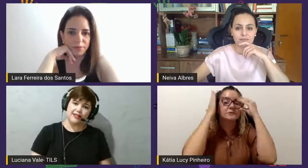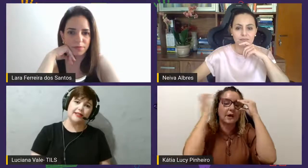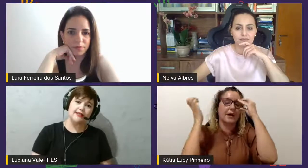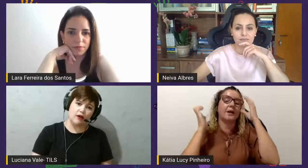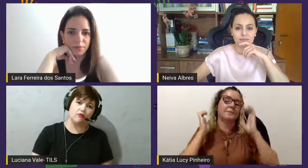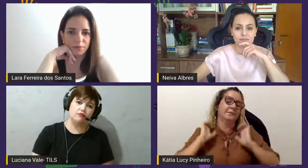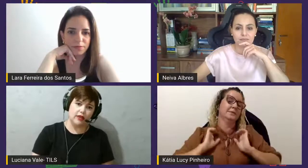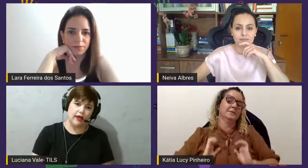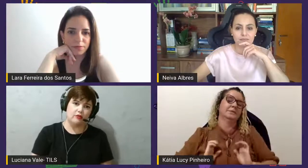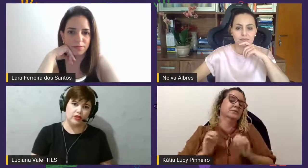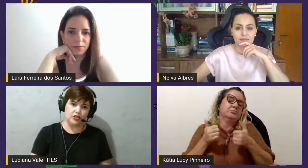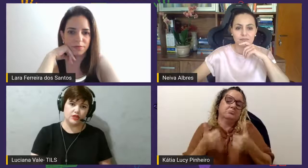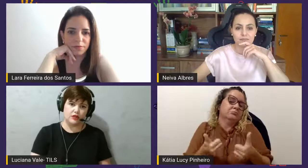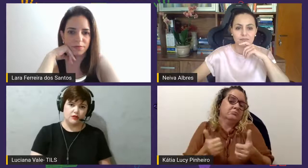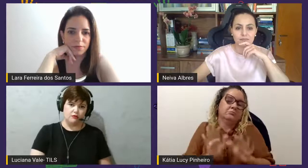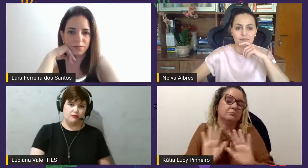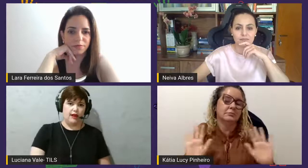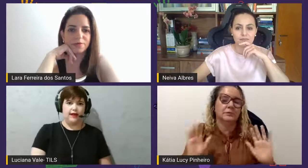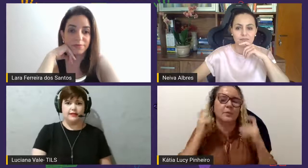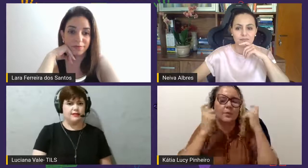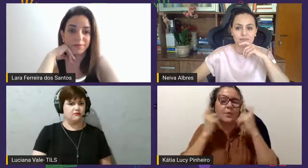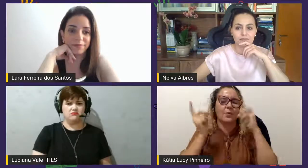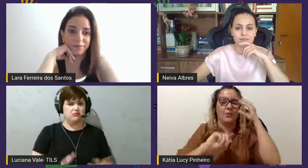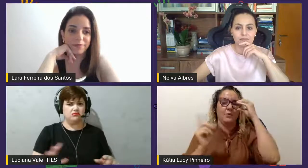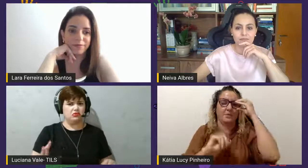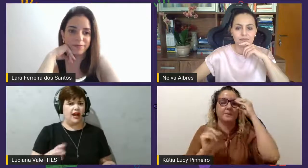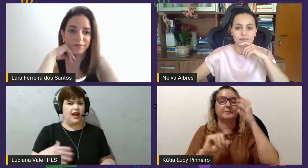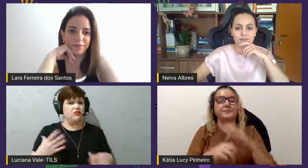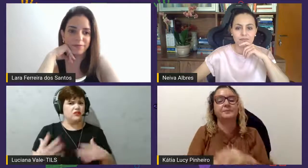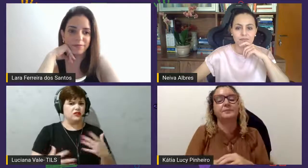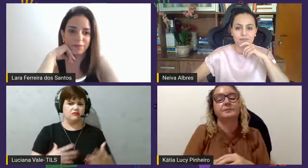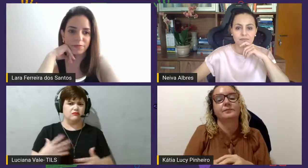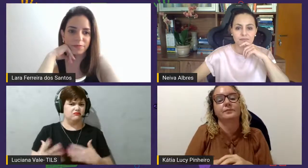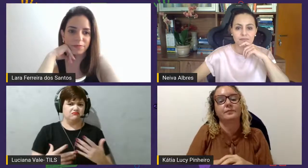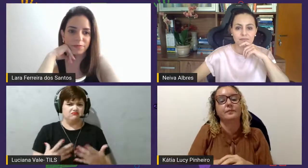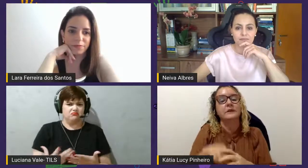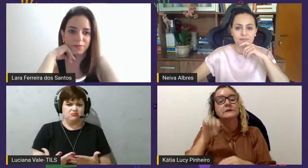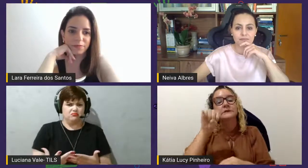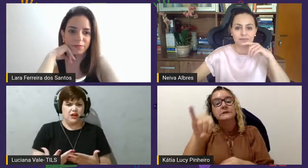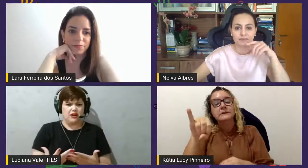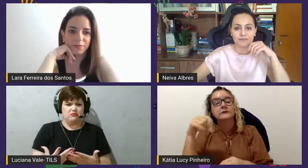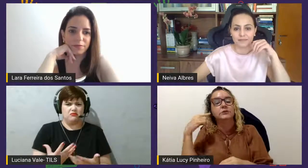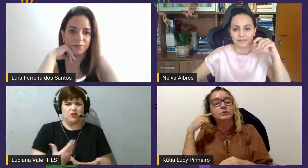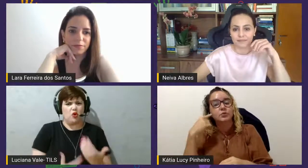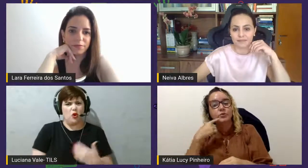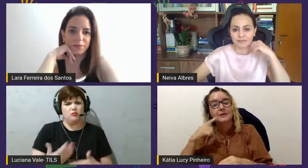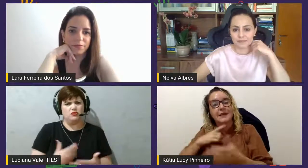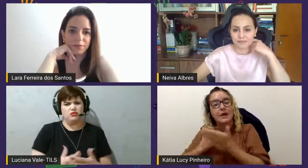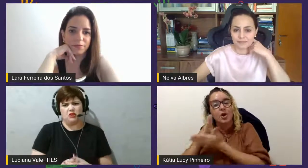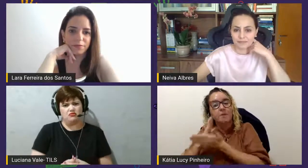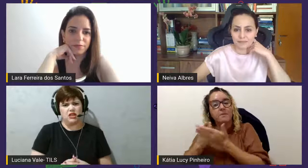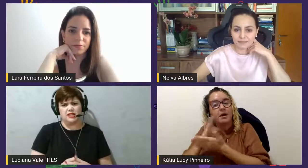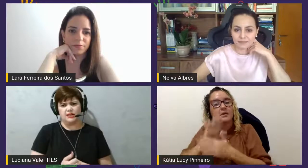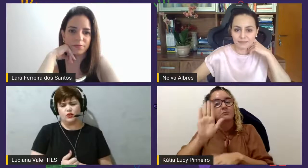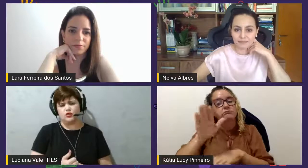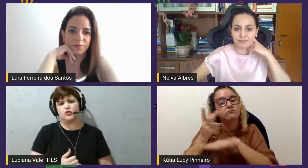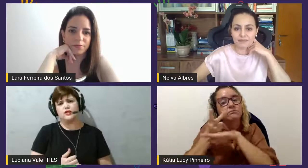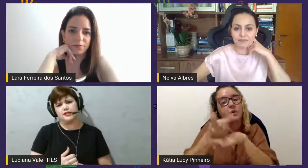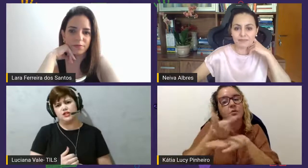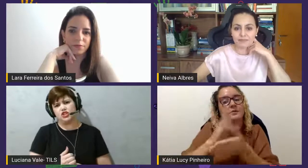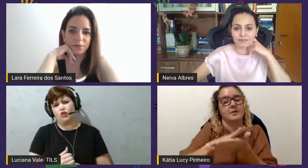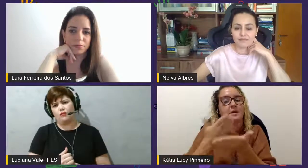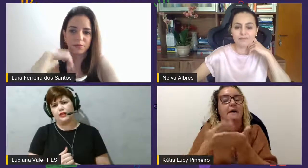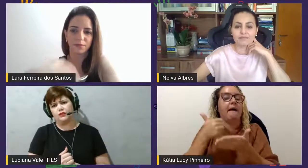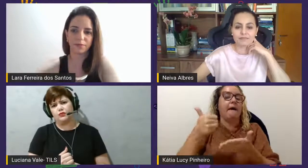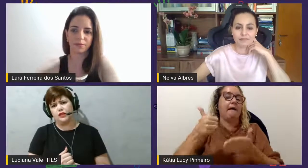da descrição, realmente. Mas não causa um incômodo, não. Se o surdo